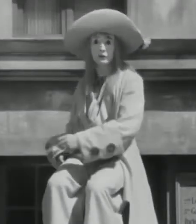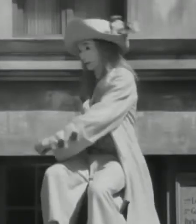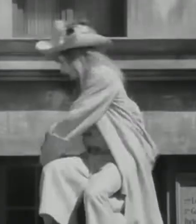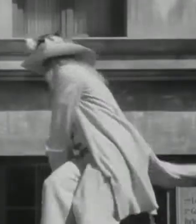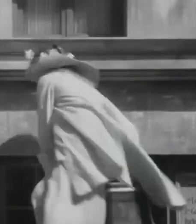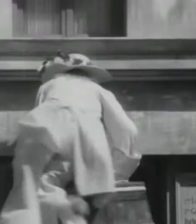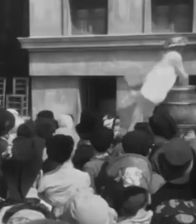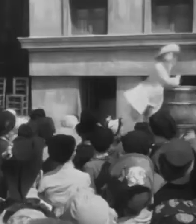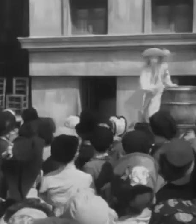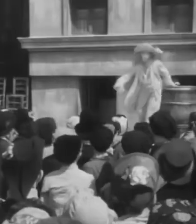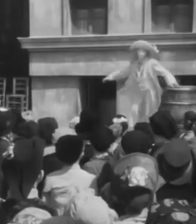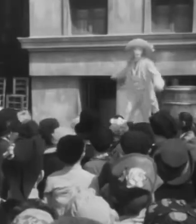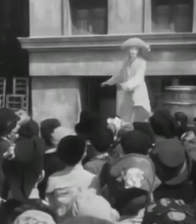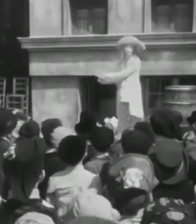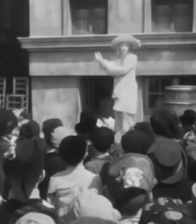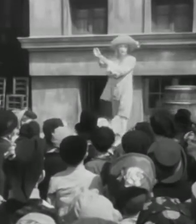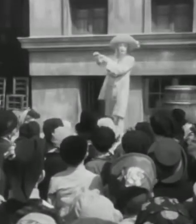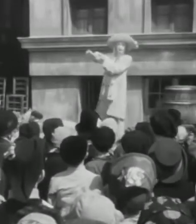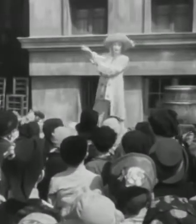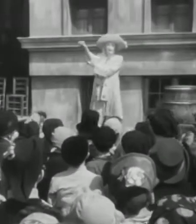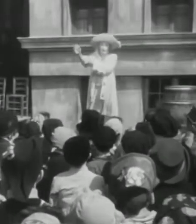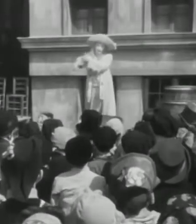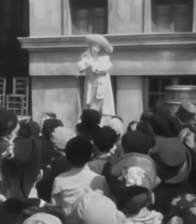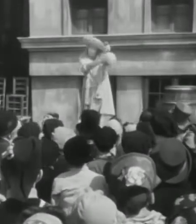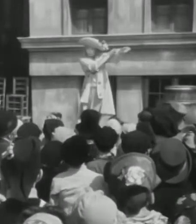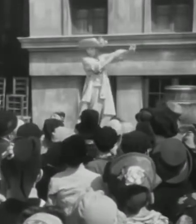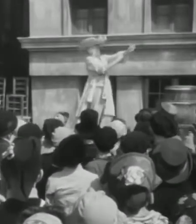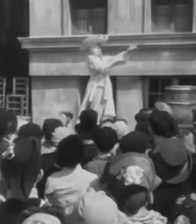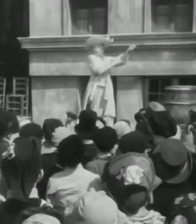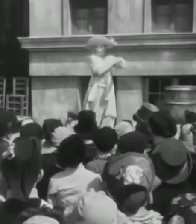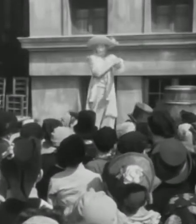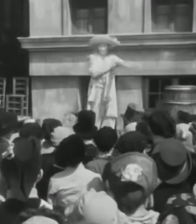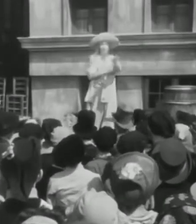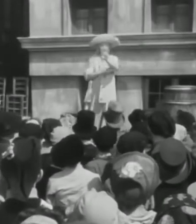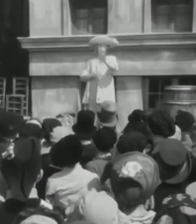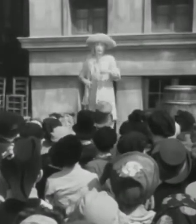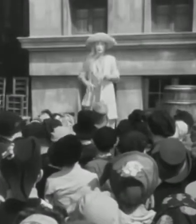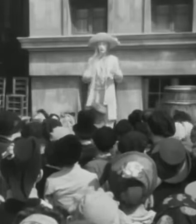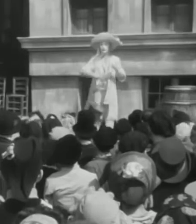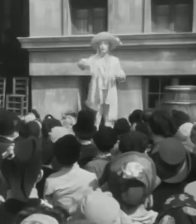vu? Il descend de son tonneau, retrousse ses manches.